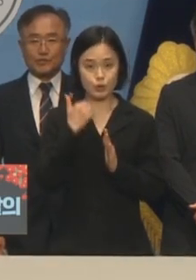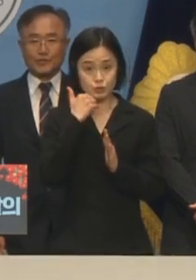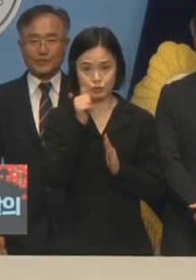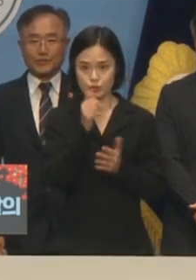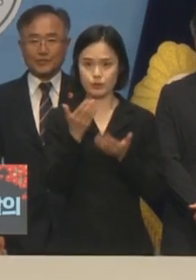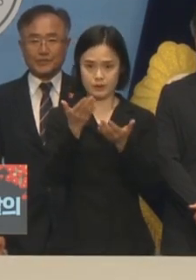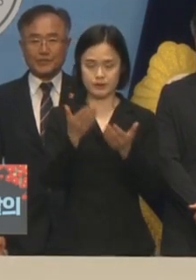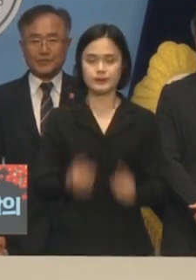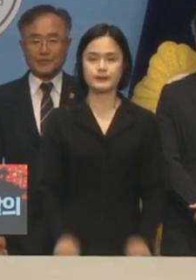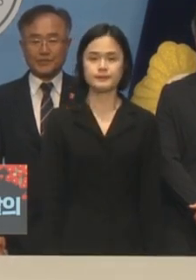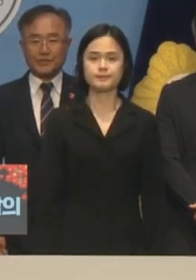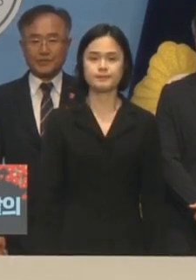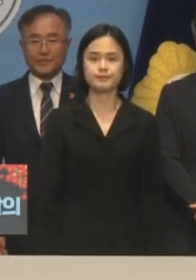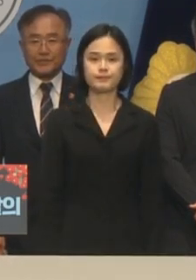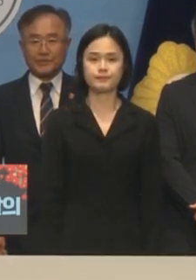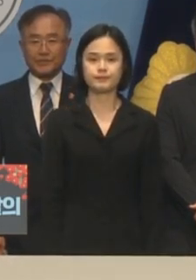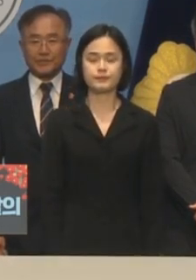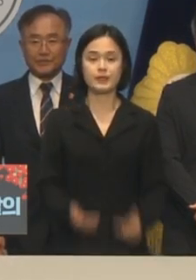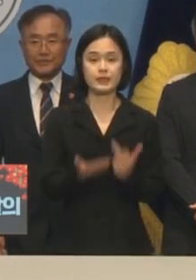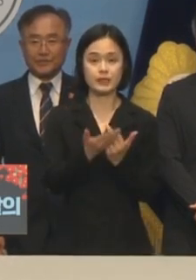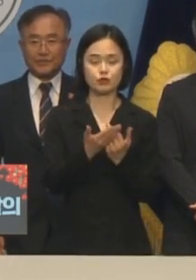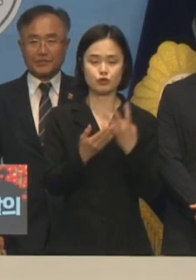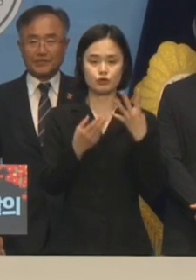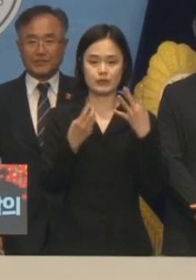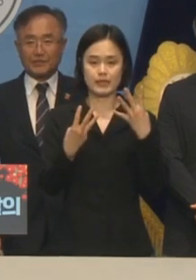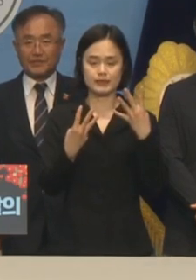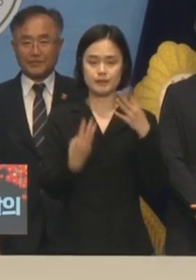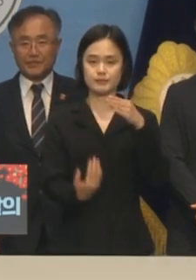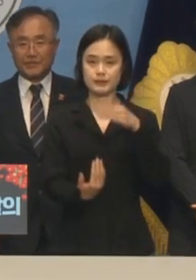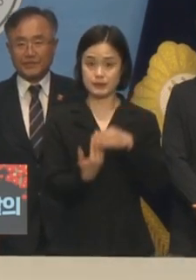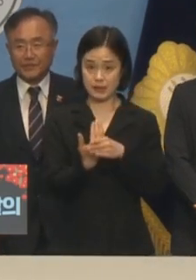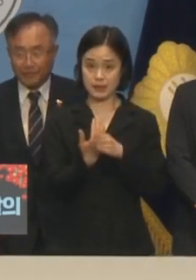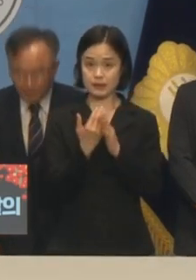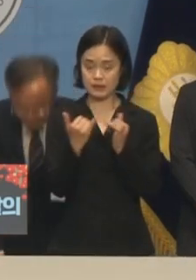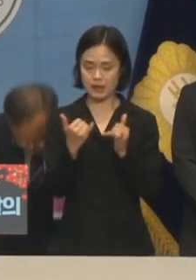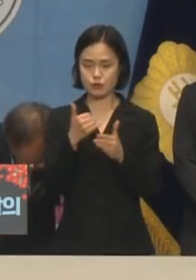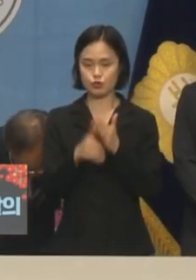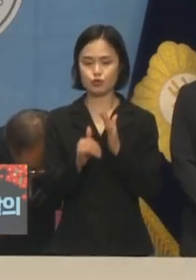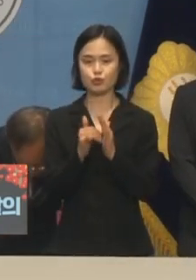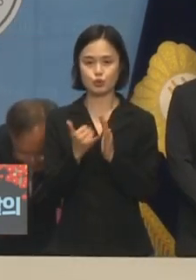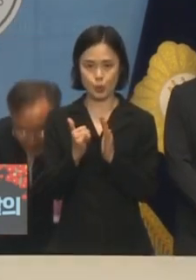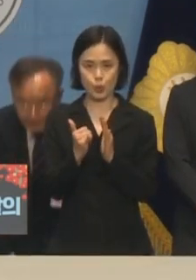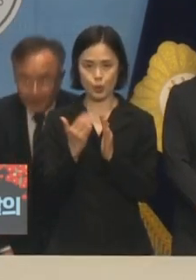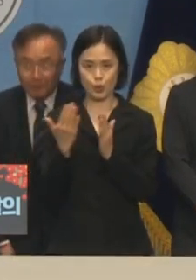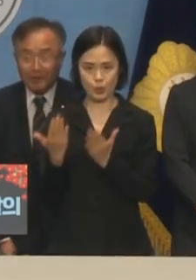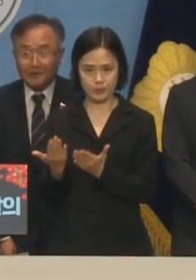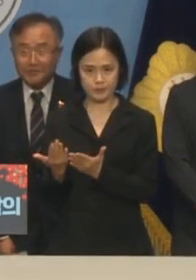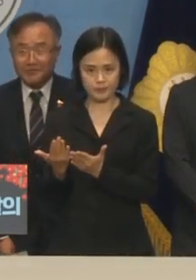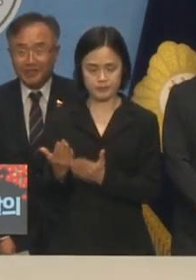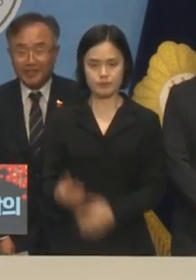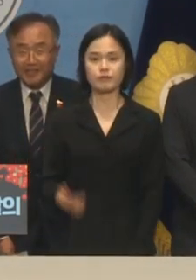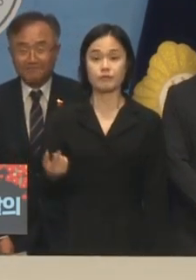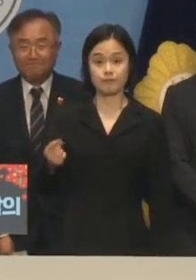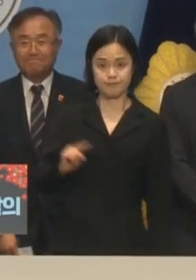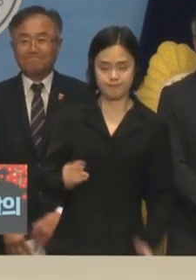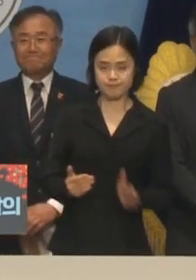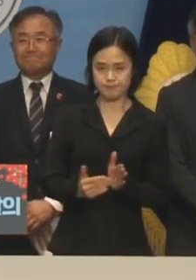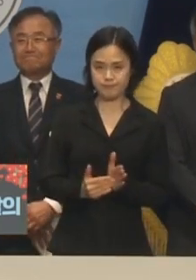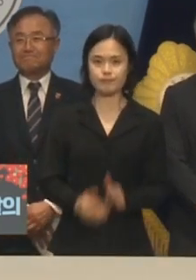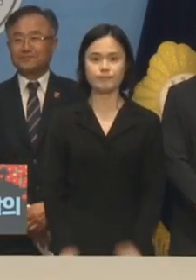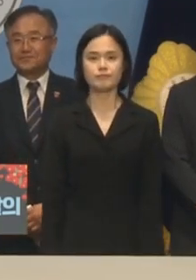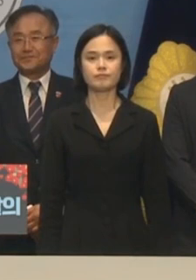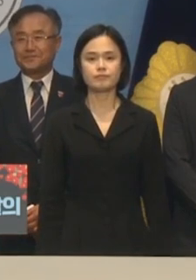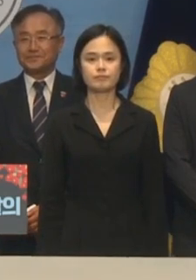올리겠습니다. 제주 4.3 희생자 유족회 김창범 회장님 오셨습니다. 네. 네, 반갑습니다. 네,